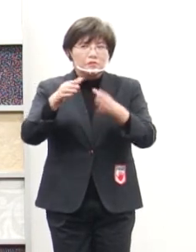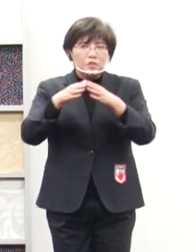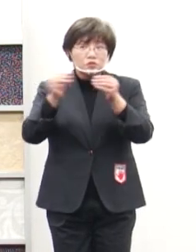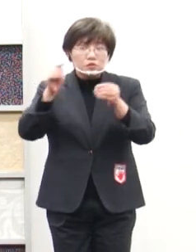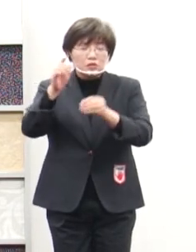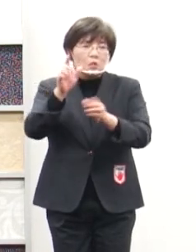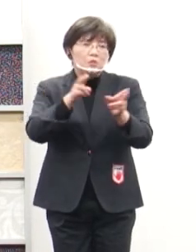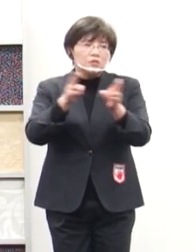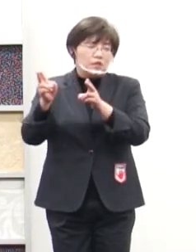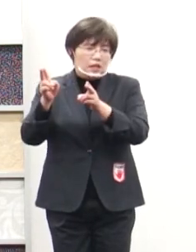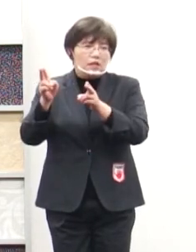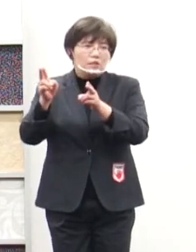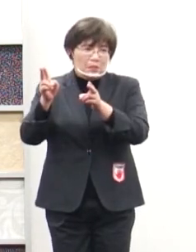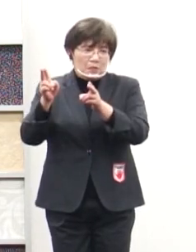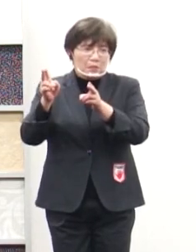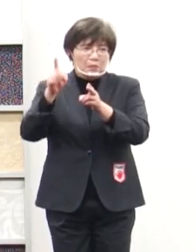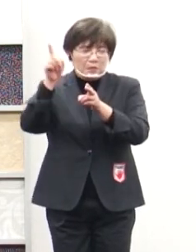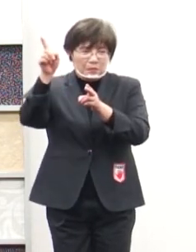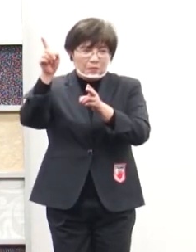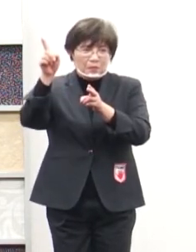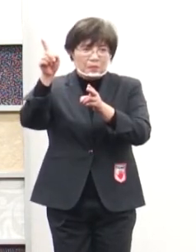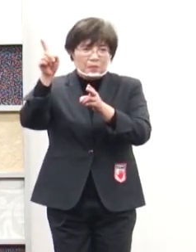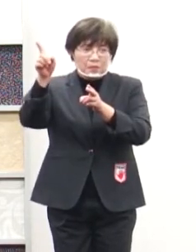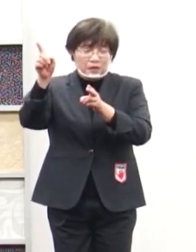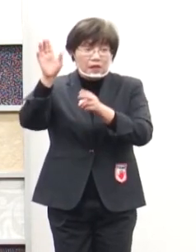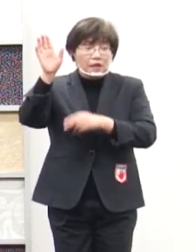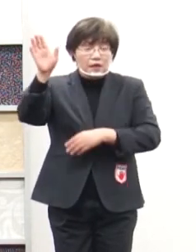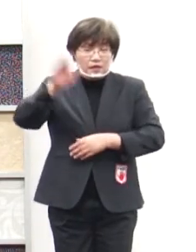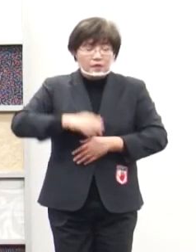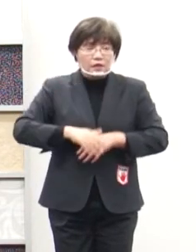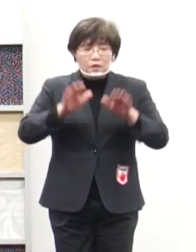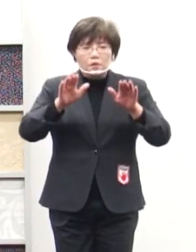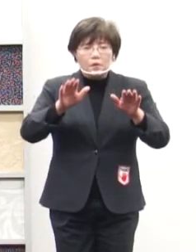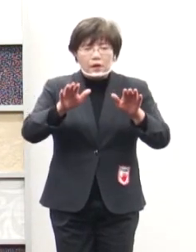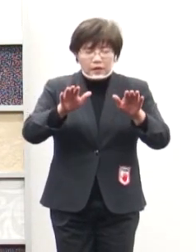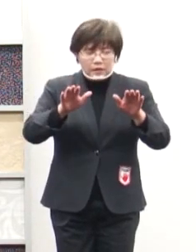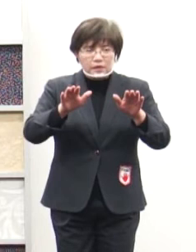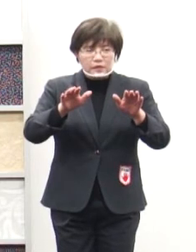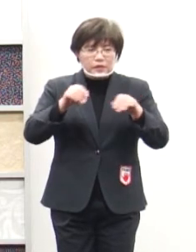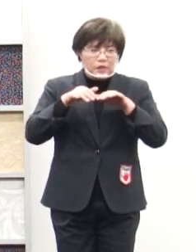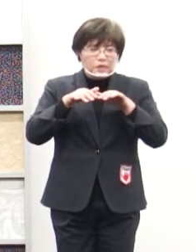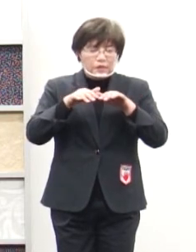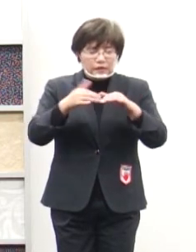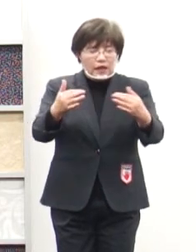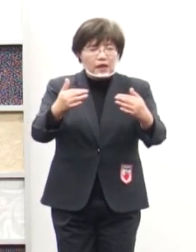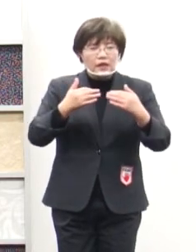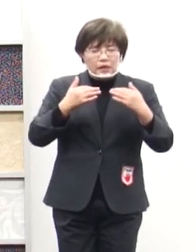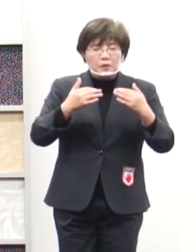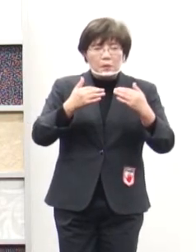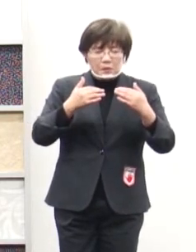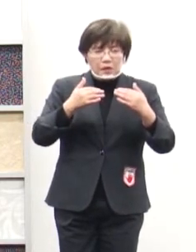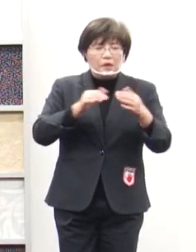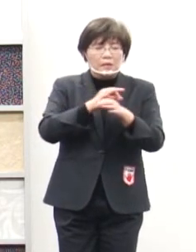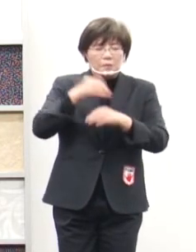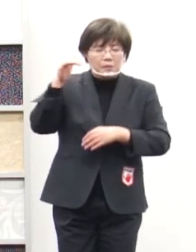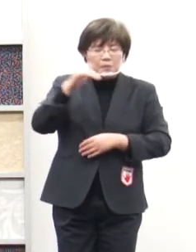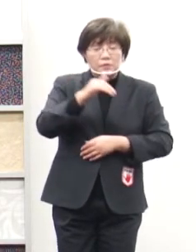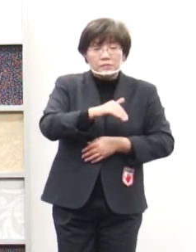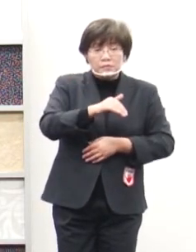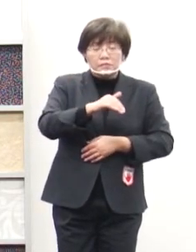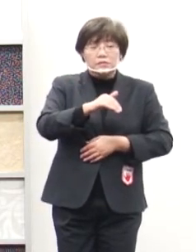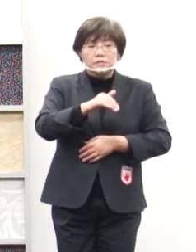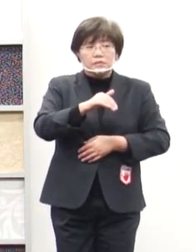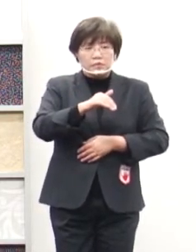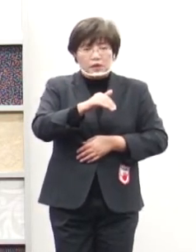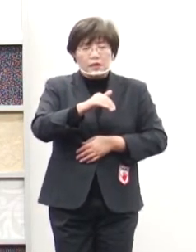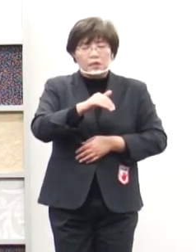その、まあ、今回の、影響を受けた、まあ、事業者さんに対してその、事